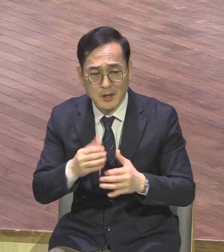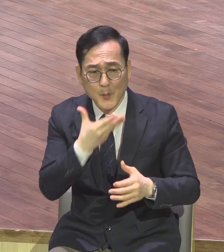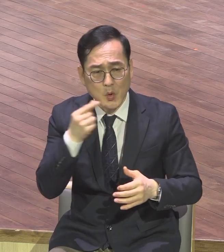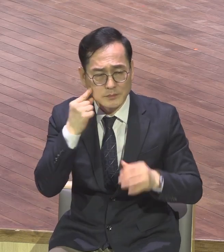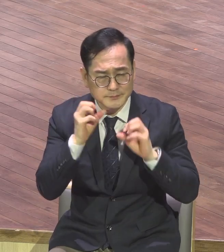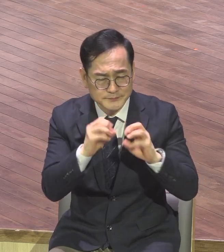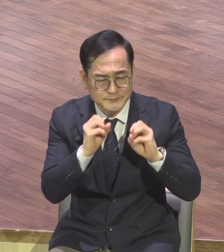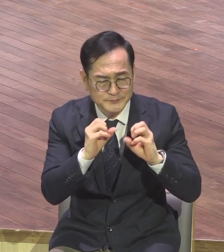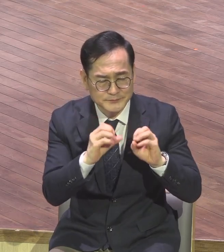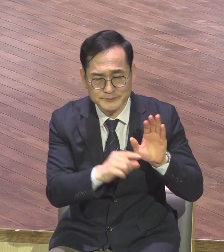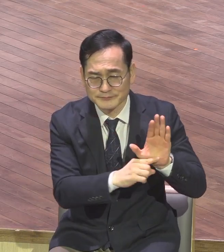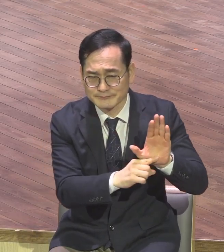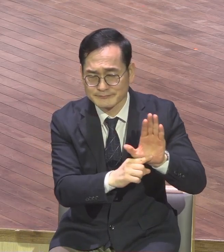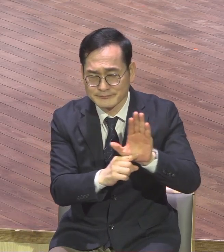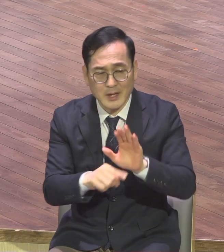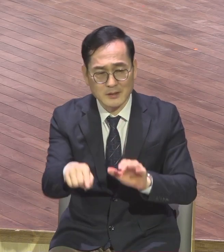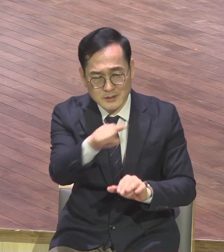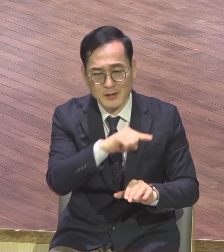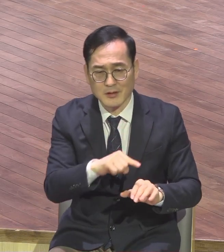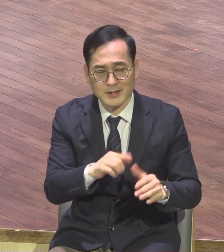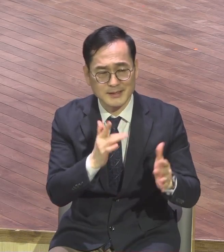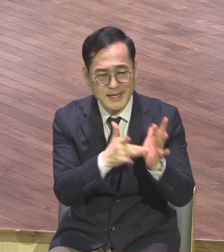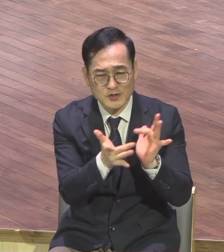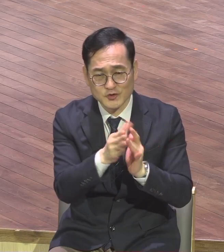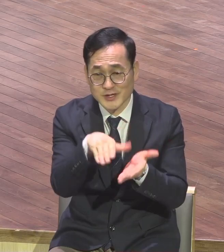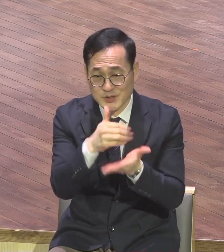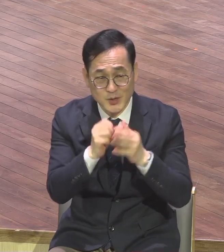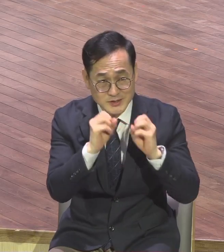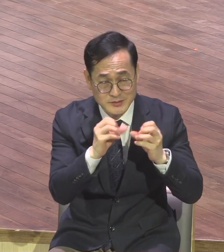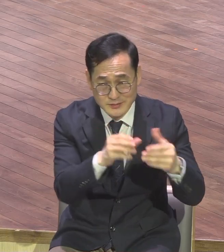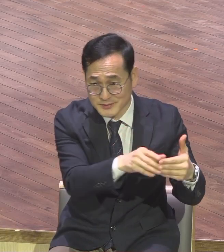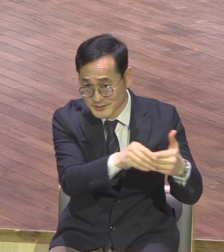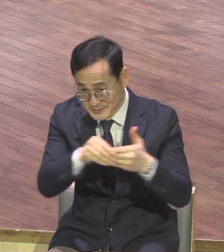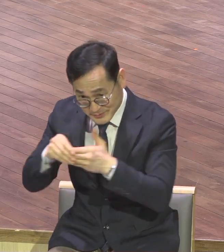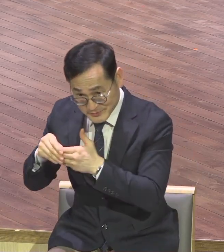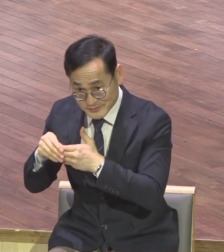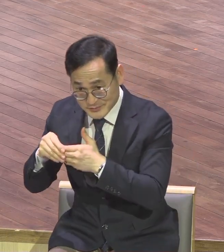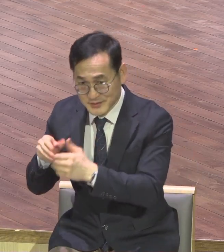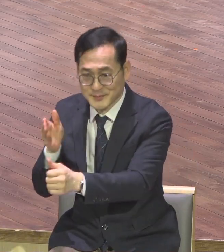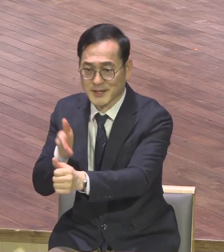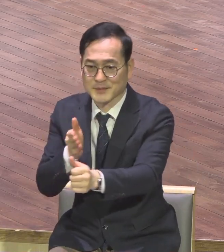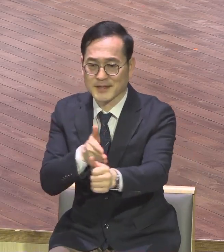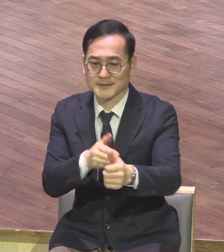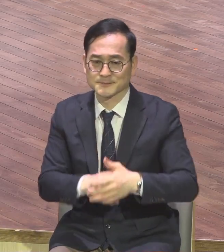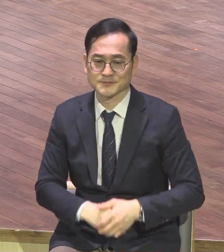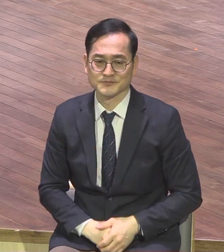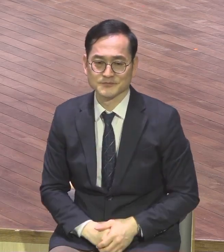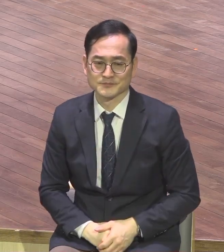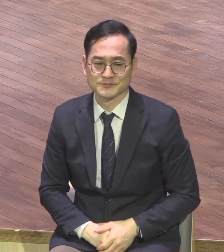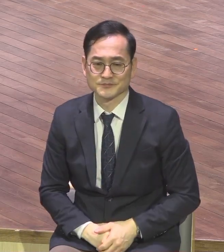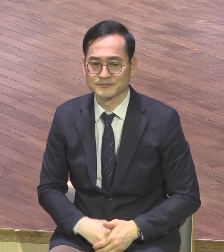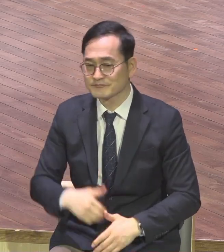복음화라는 언약적 미션이 실현되는 그런 증거가 있기를 주님으로 축복합니다. 결론입니다.